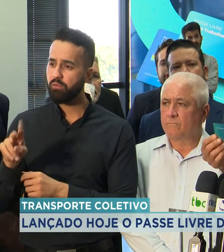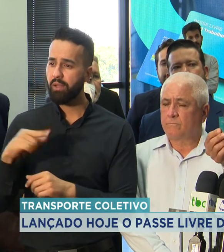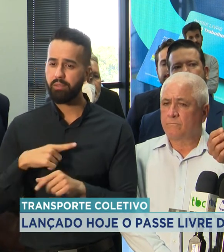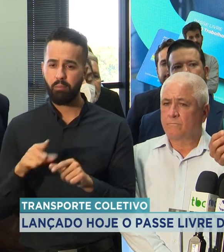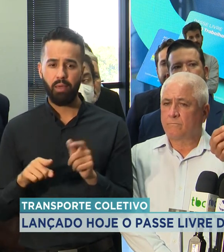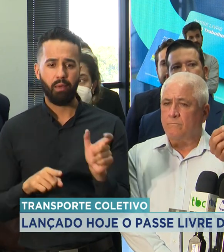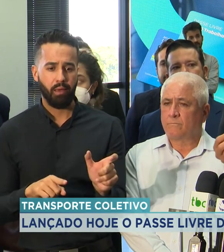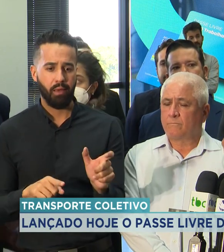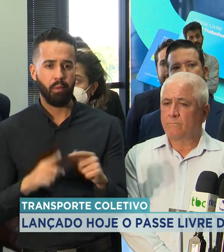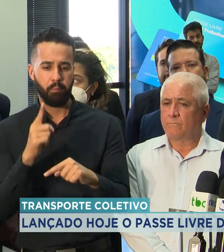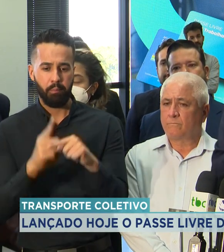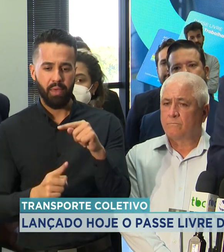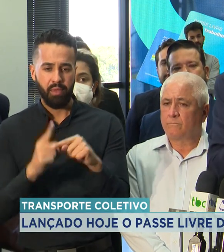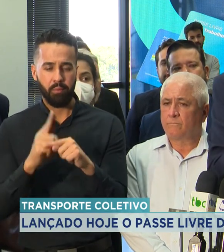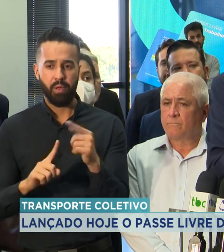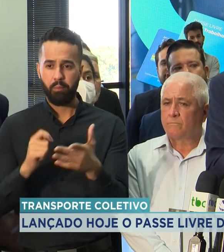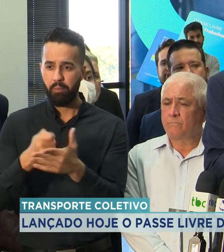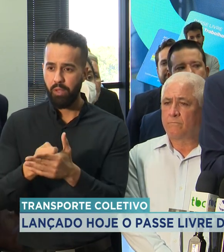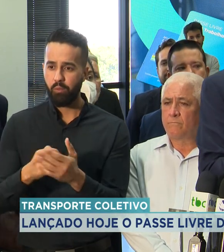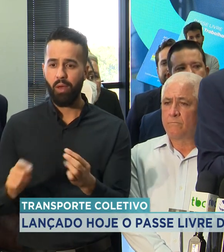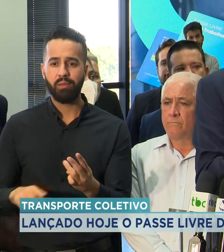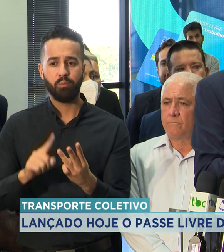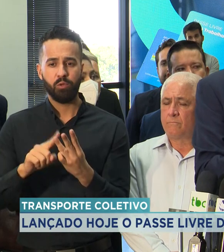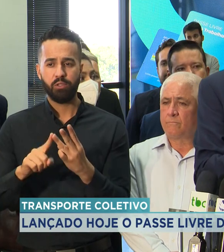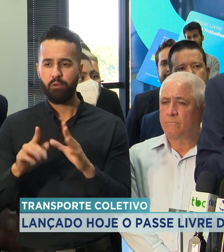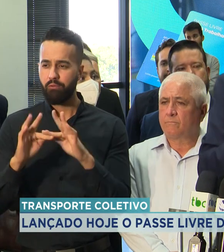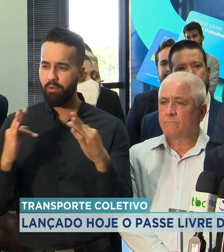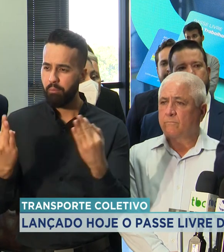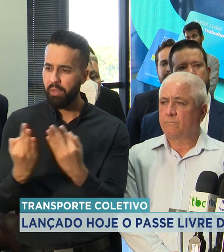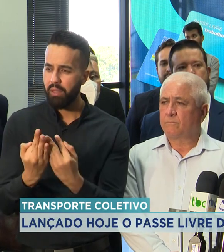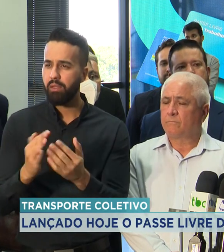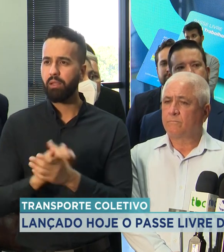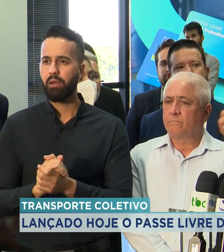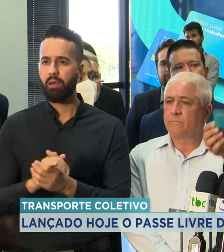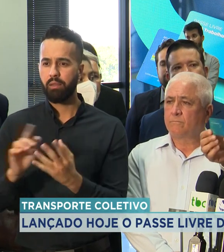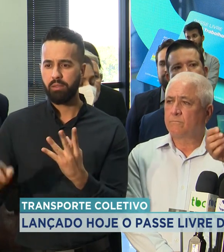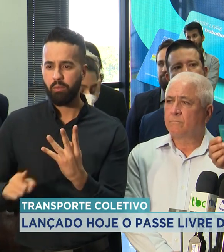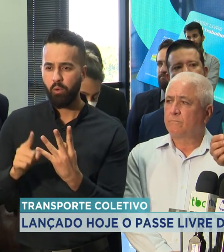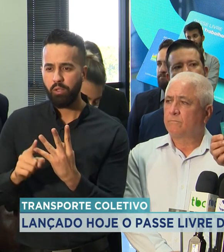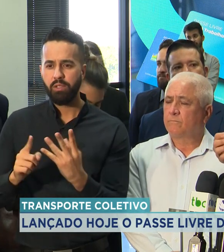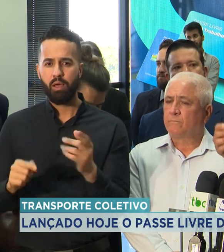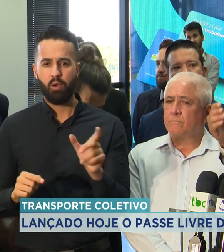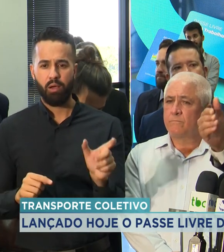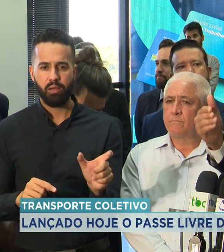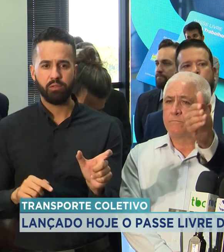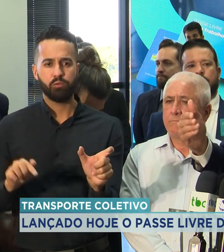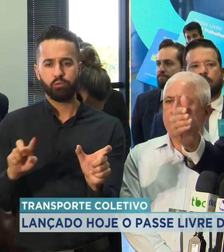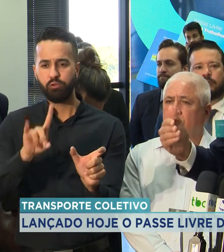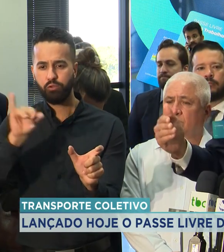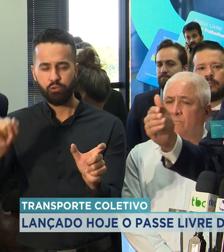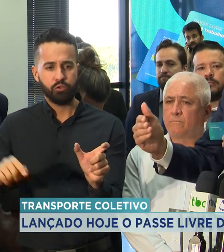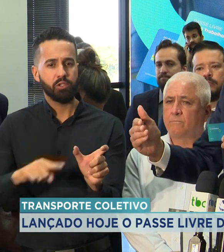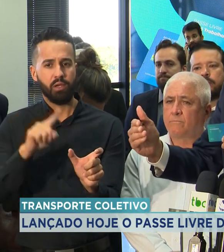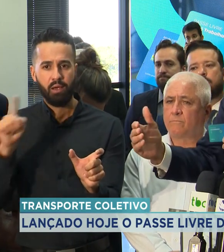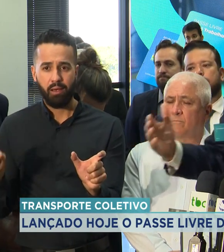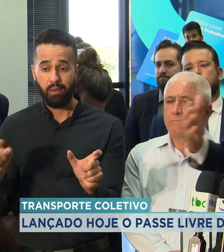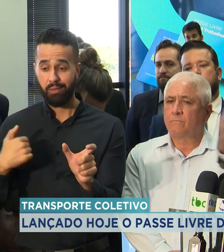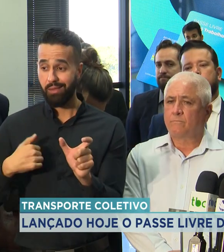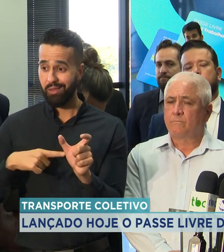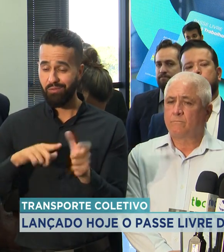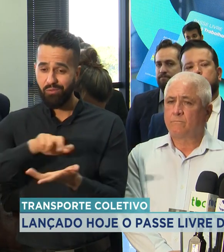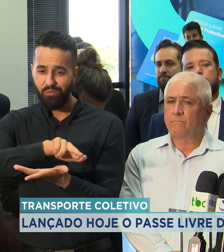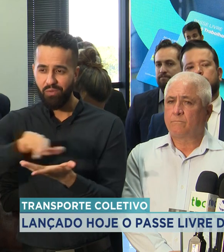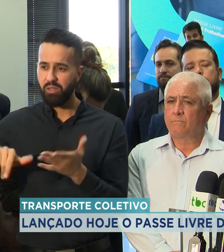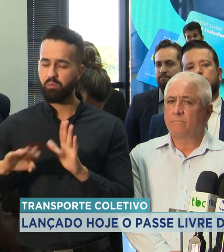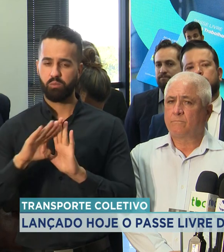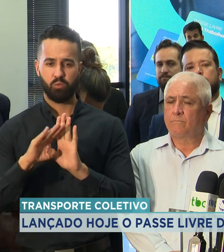tarifa. Depois, será o da família. Depois, será o durante o dia. Então, todos esses programas, eles